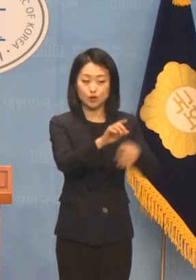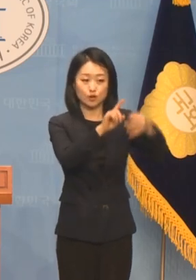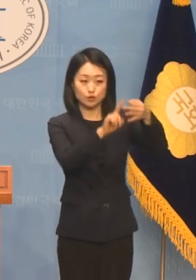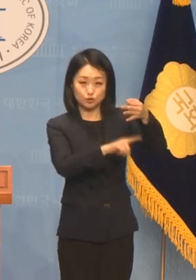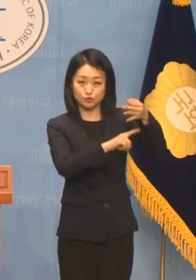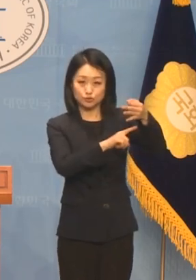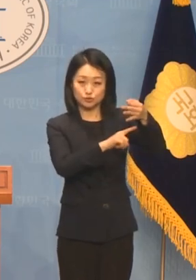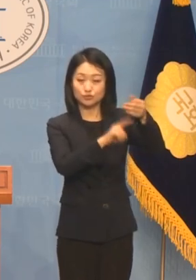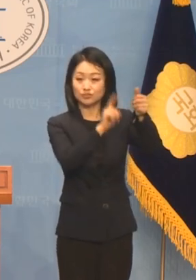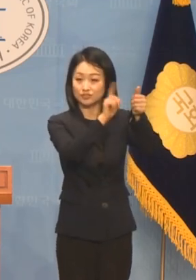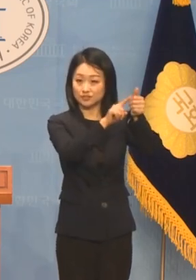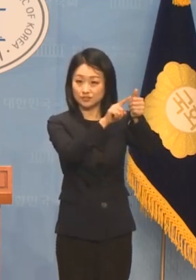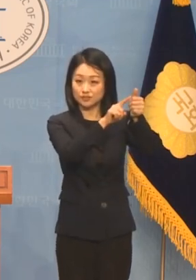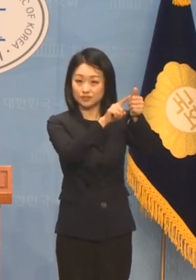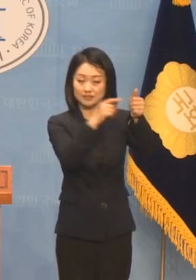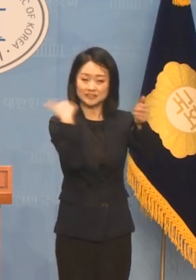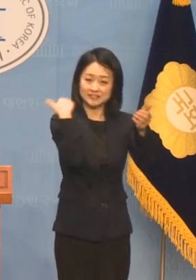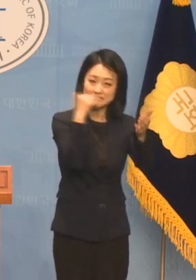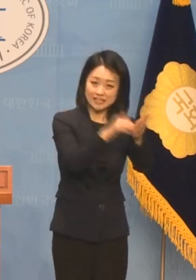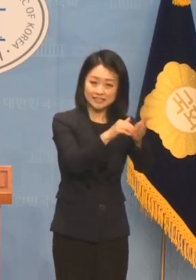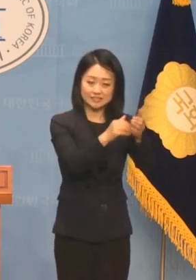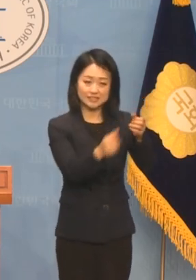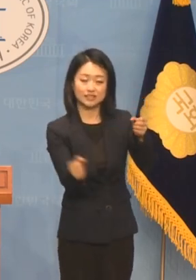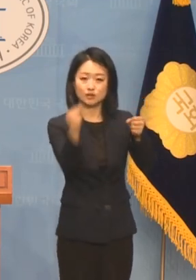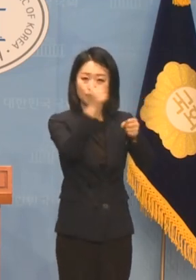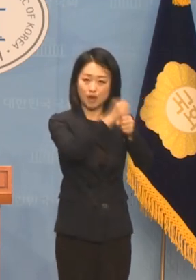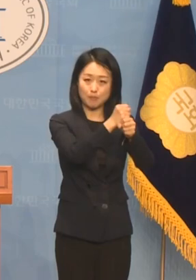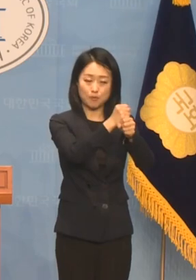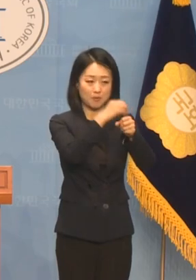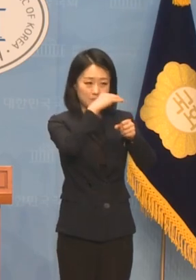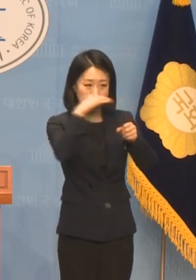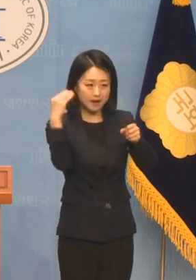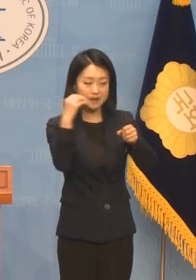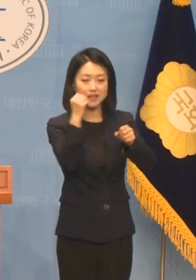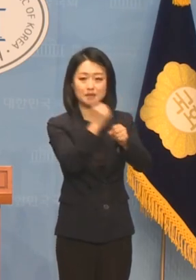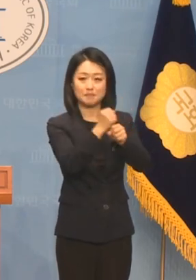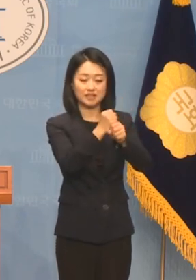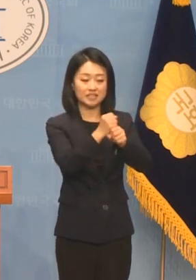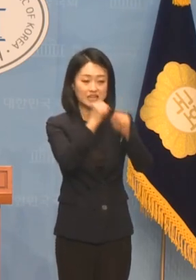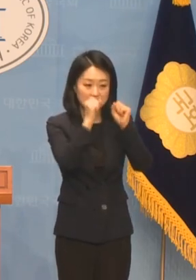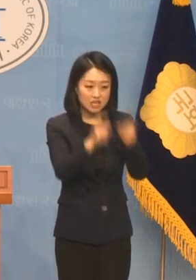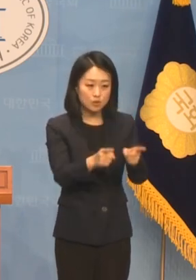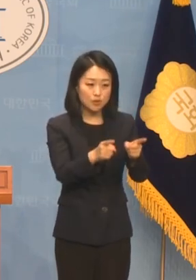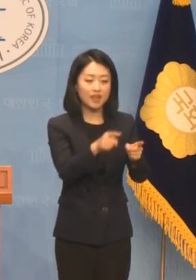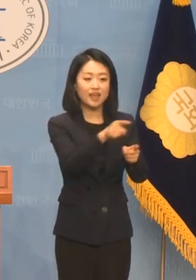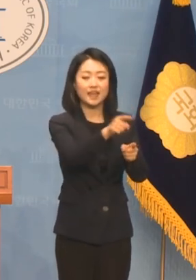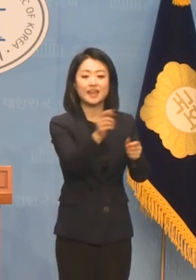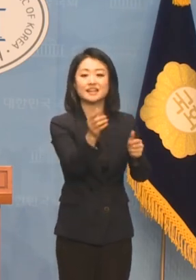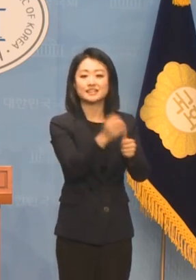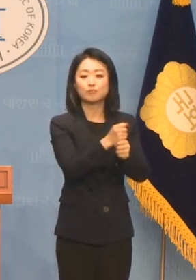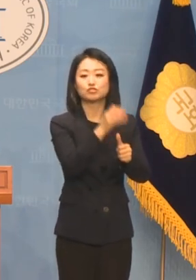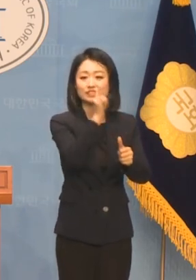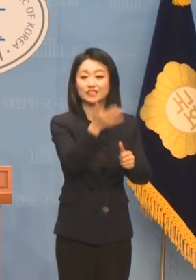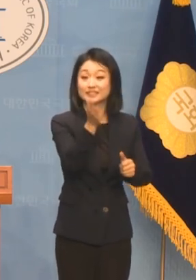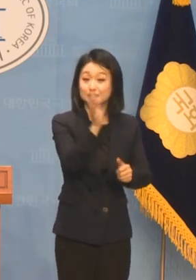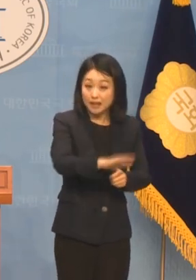윤석열호 열차를 제 궤도로 올려놓았어야 했습니다. 바로 총선